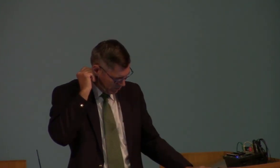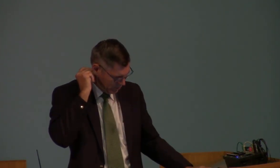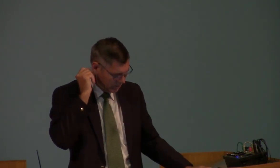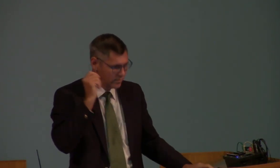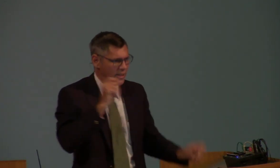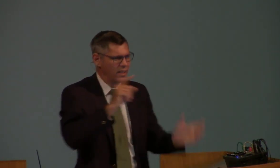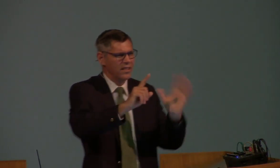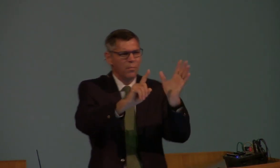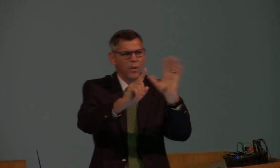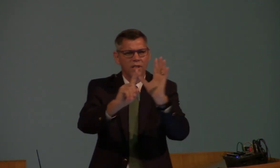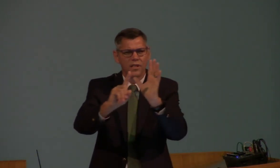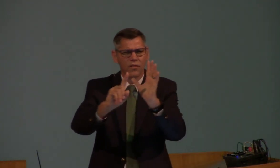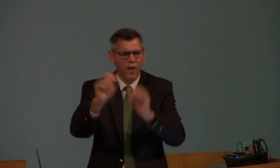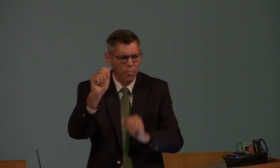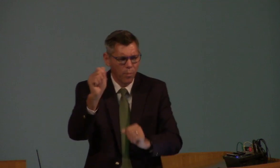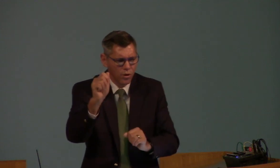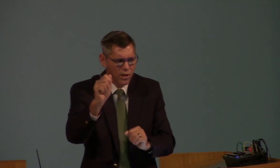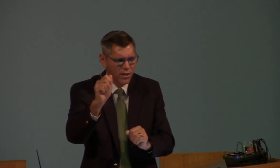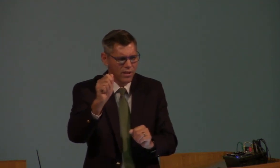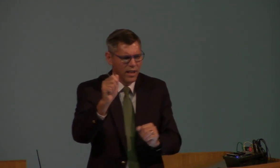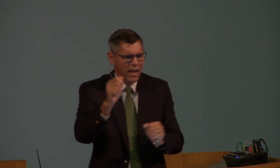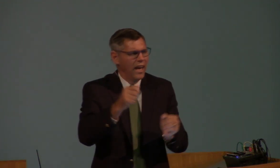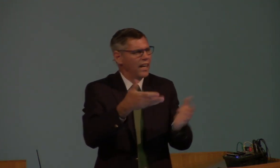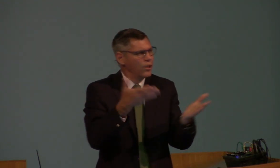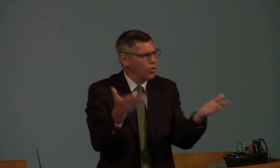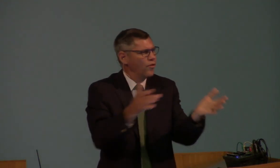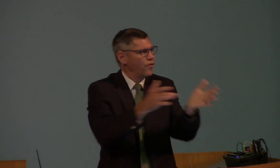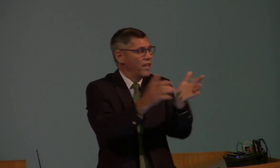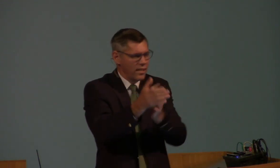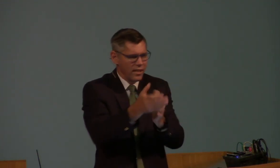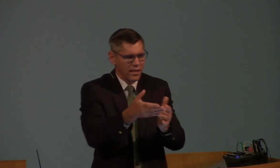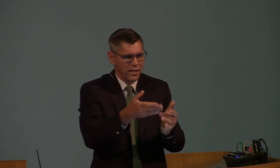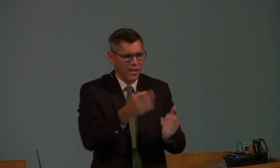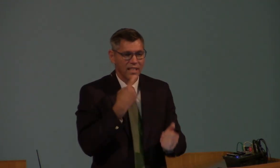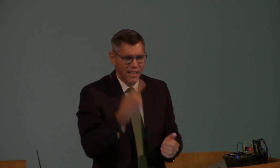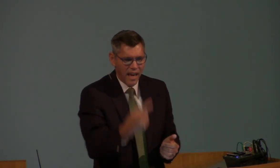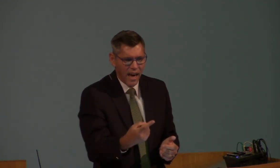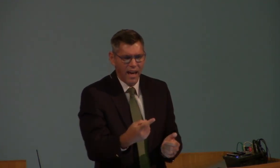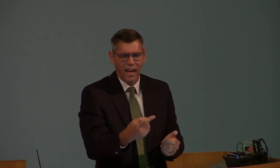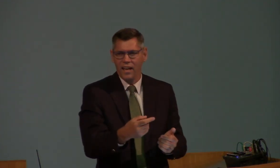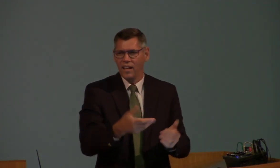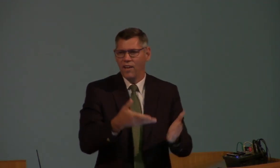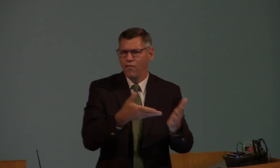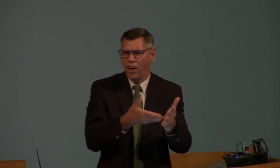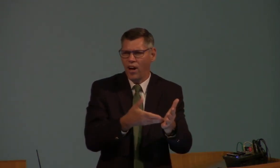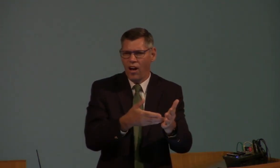Die disippels of die apostels het toe vir Jesus gesê en gevra,